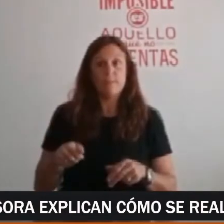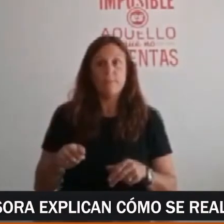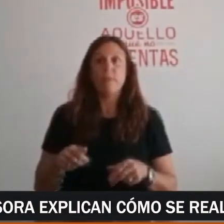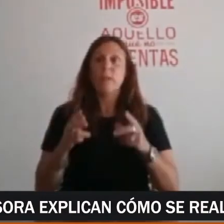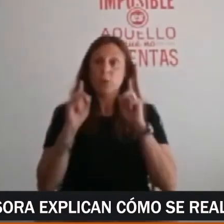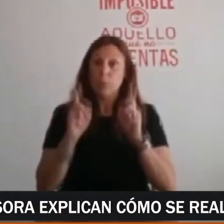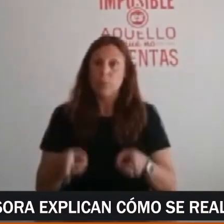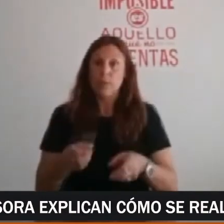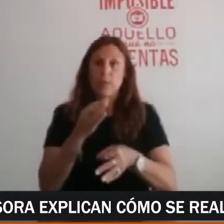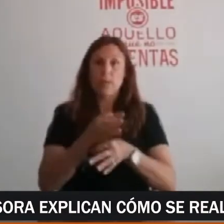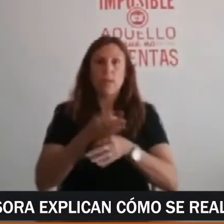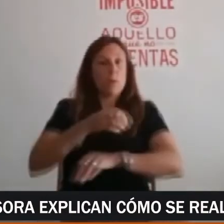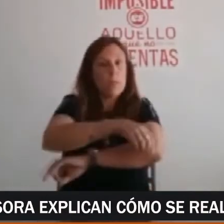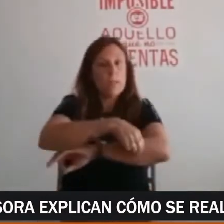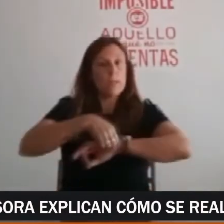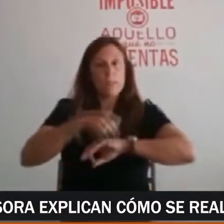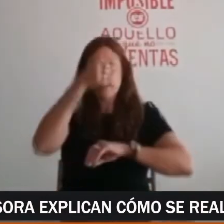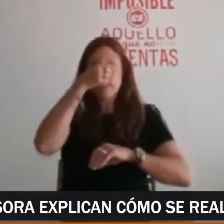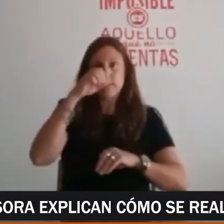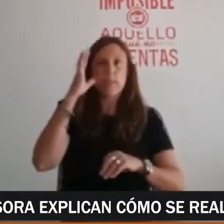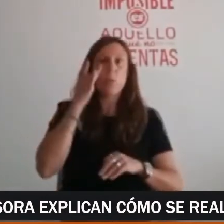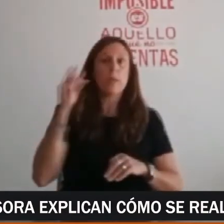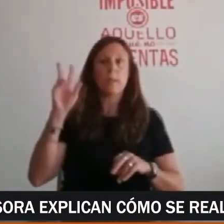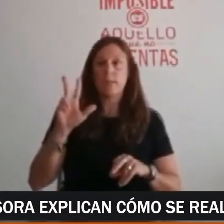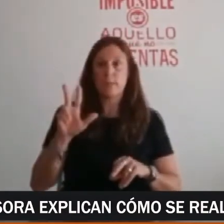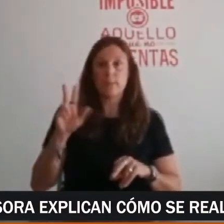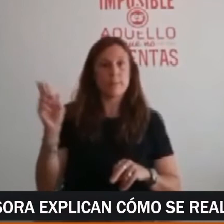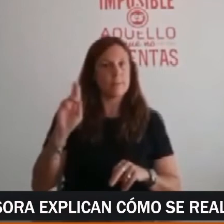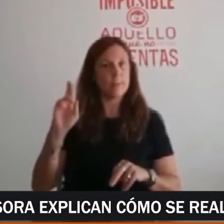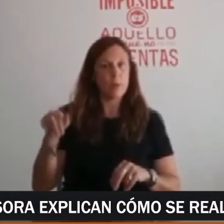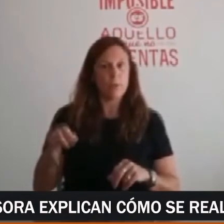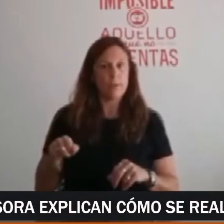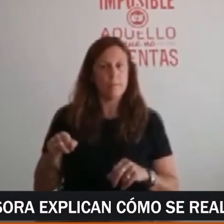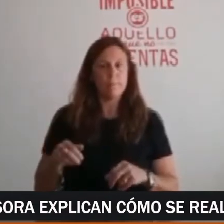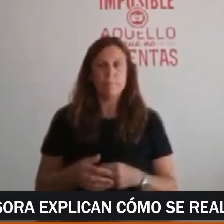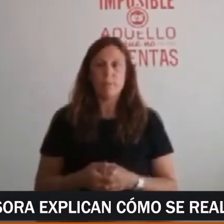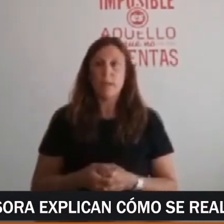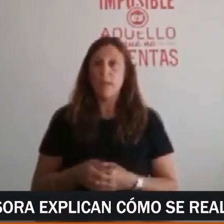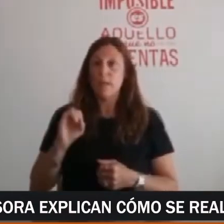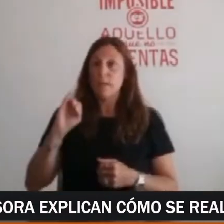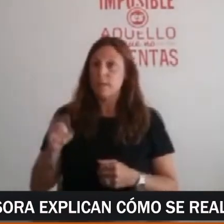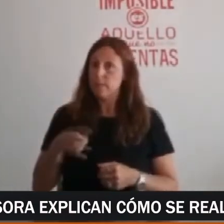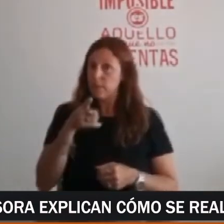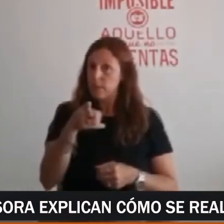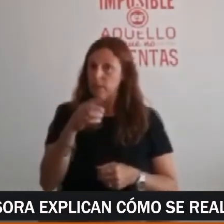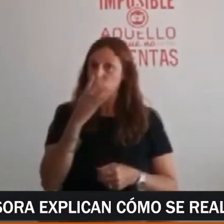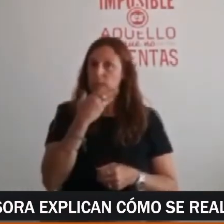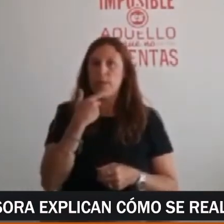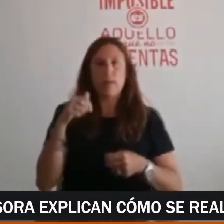es Viviana y soy profe en la Escuela Técnica 643 de Roldán. Si